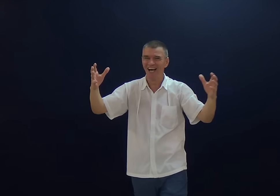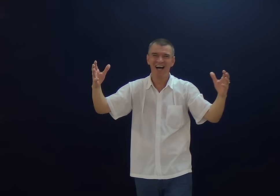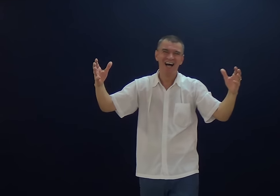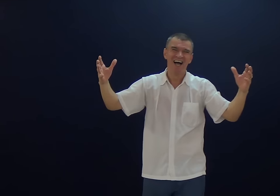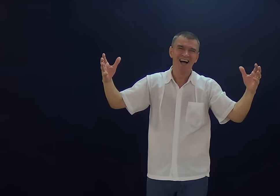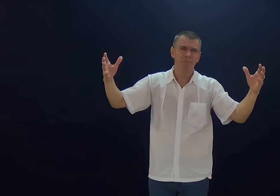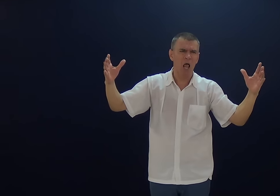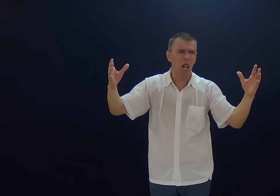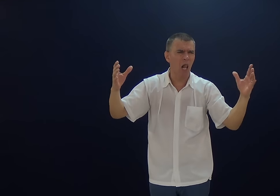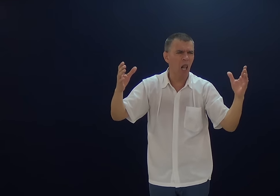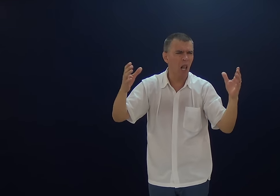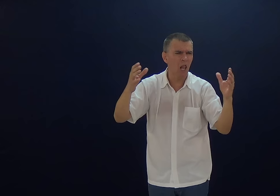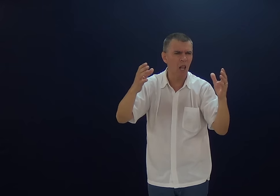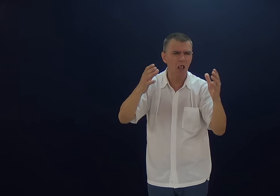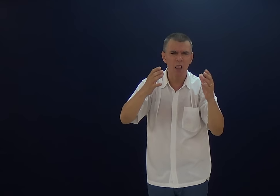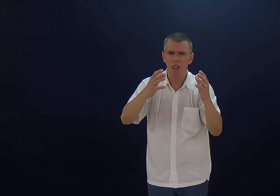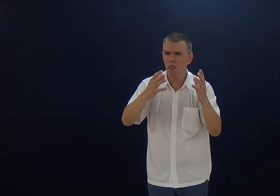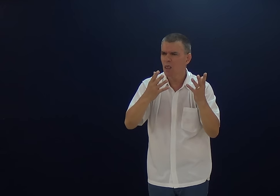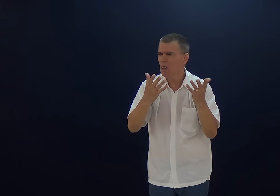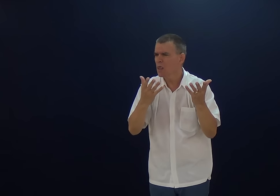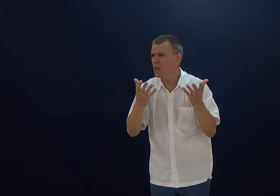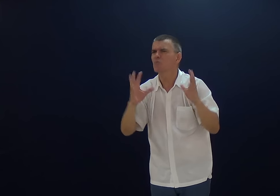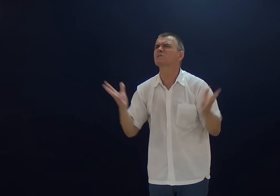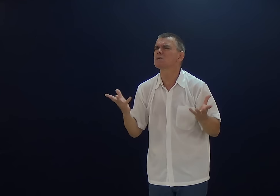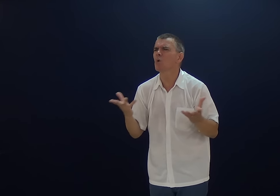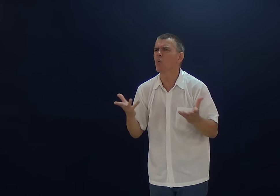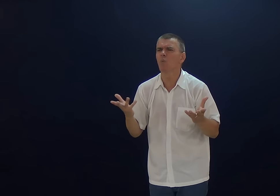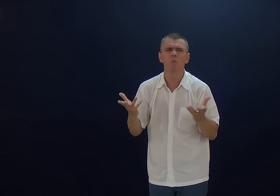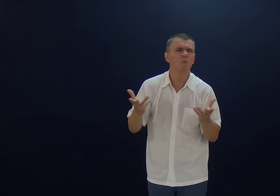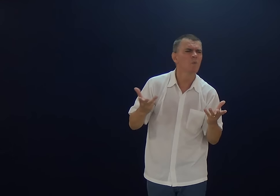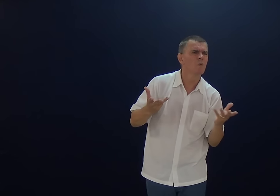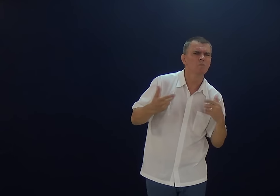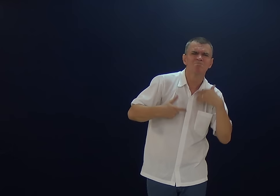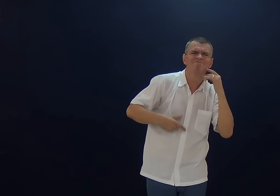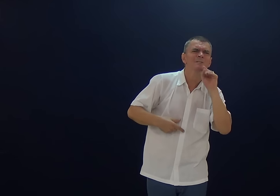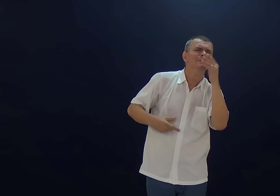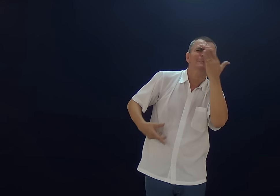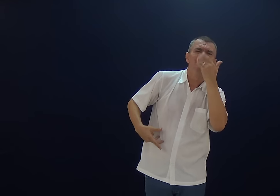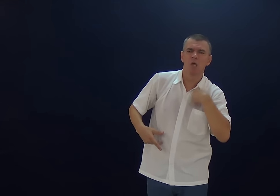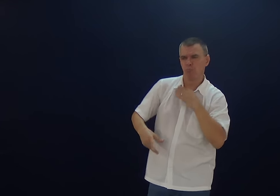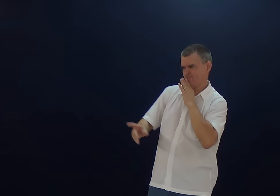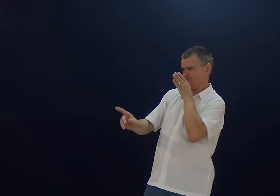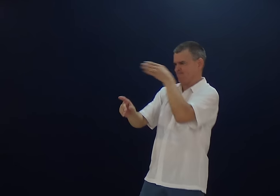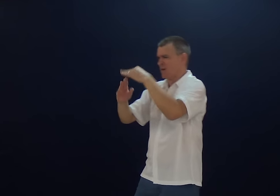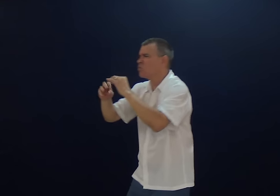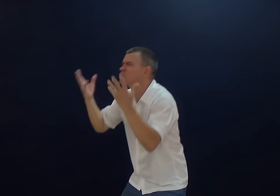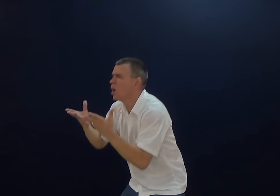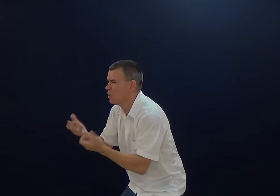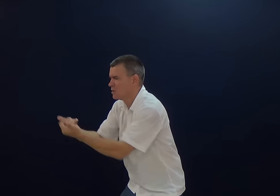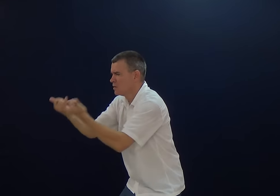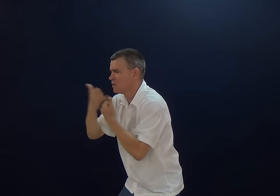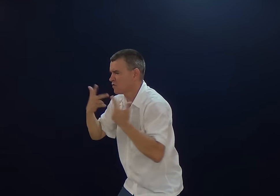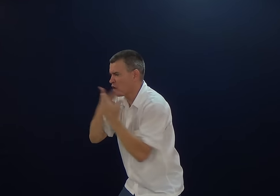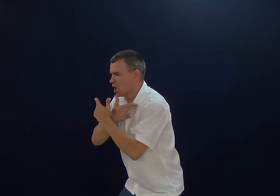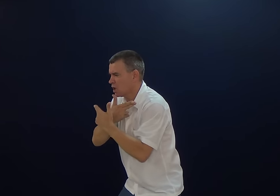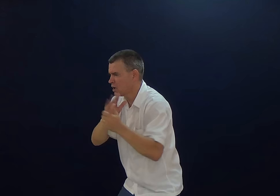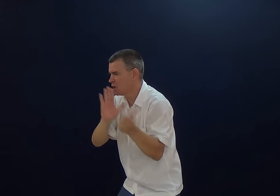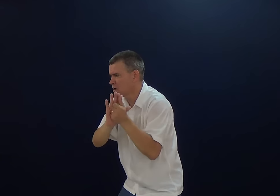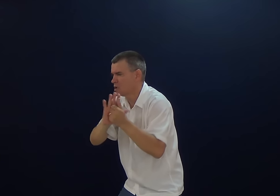ver esse Ministério crescendo Mas de repente eu chamo um monte de gente no outro dia parece que os surdos somem eu eu vou lá o que que